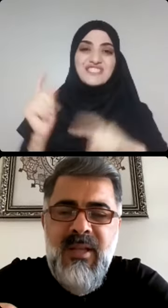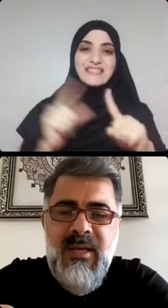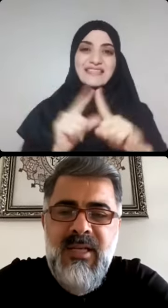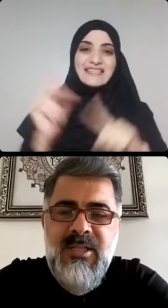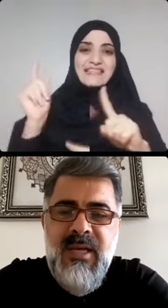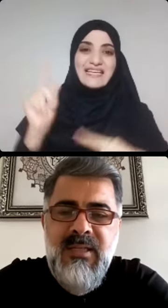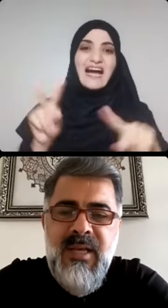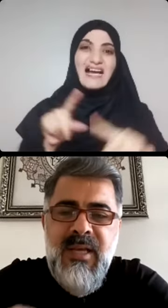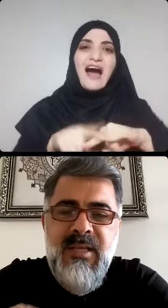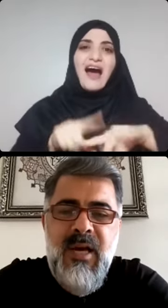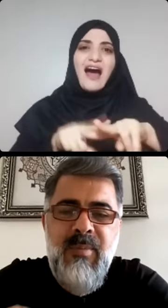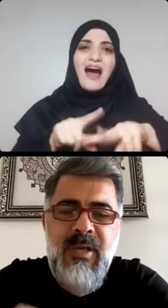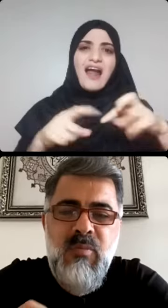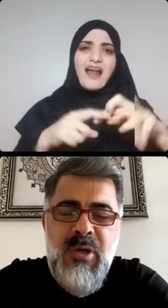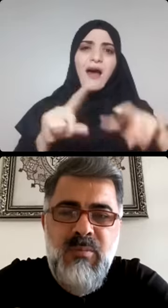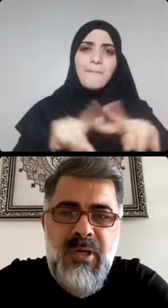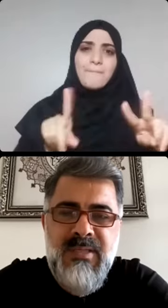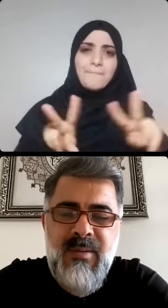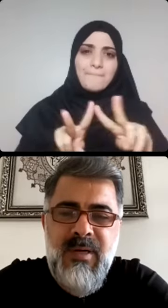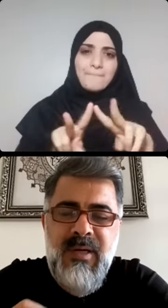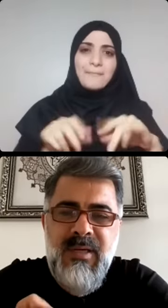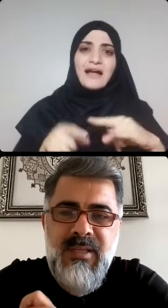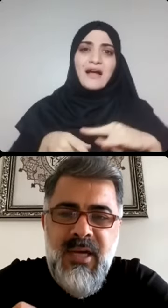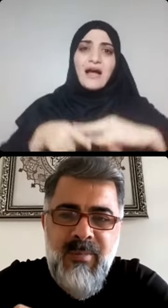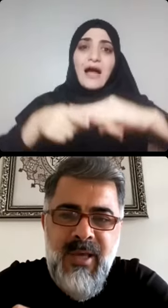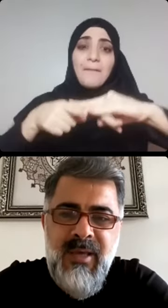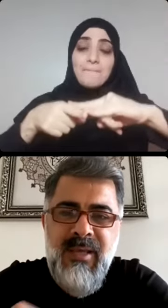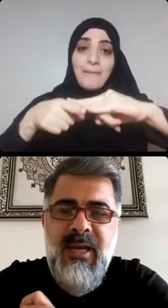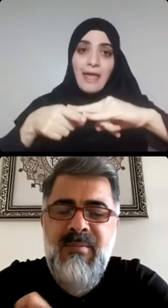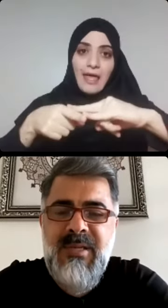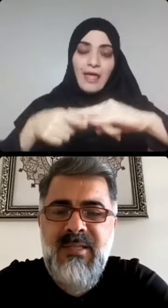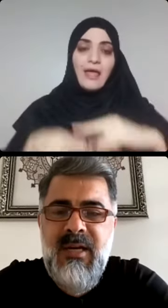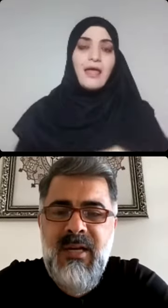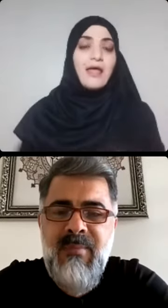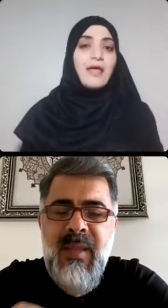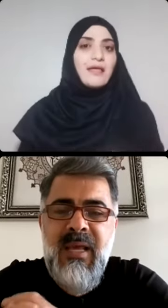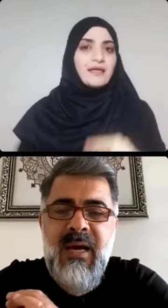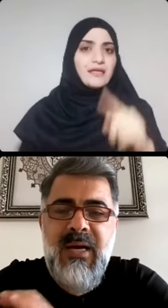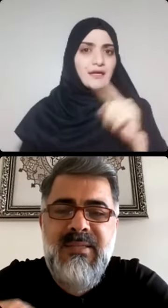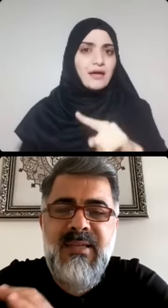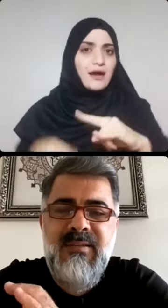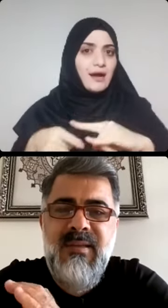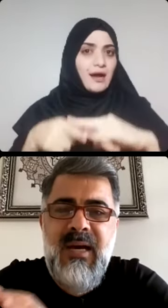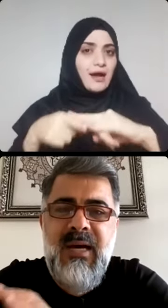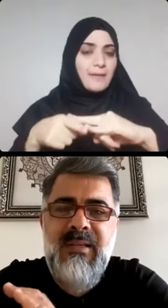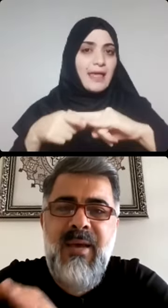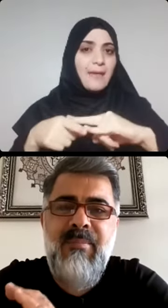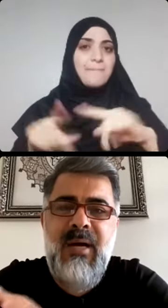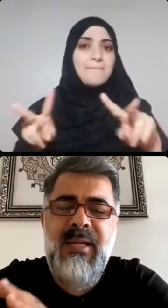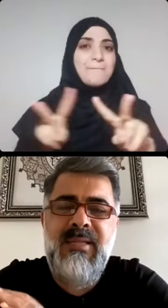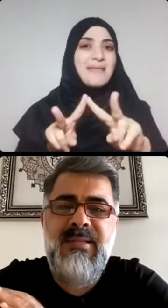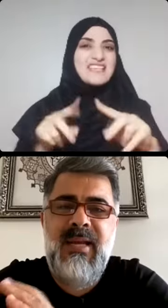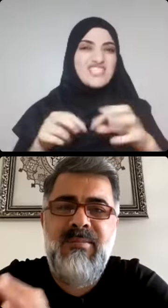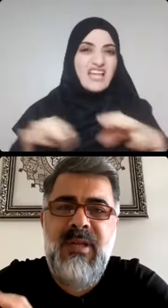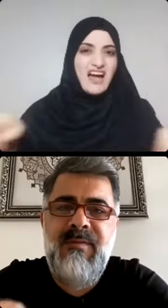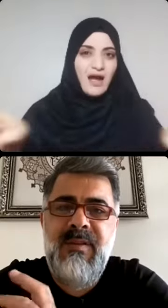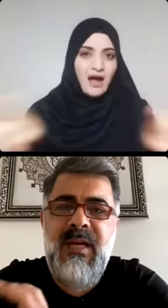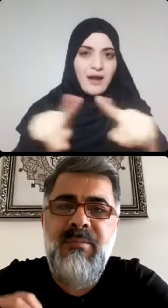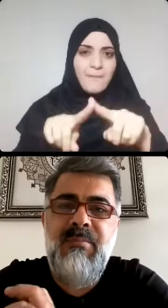Kıymetli arkadaşlar, Kabe-i Muazzama, Kabe yani Mescid-i Haram, Hazreti Adem